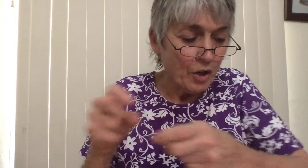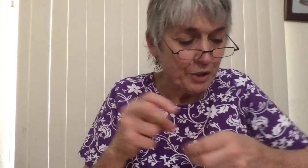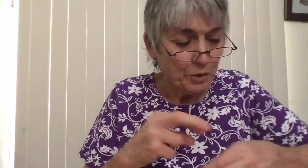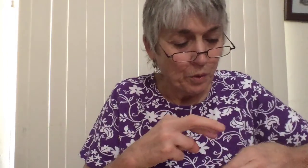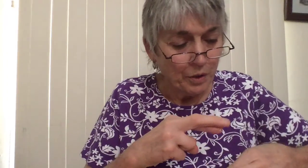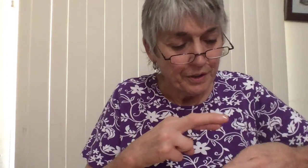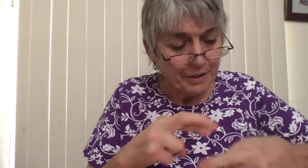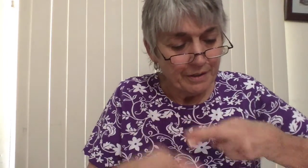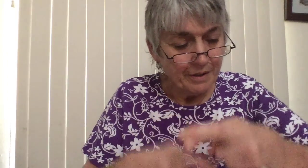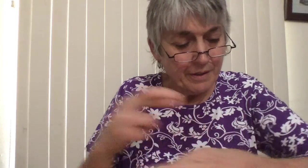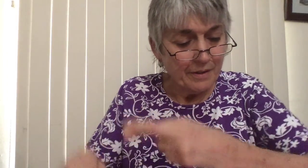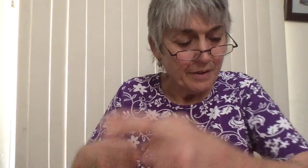retourne,